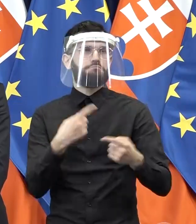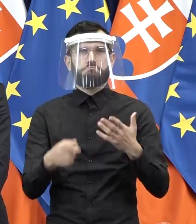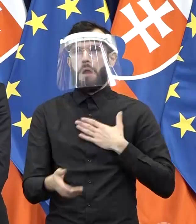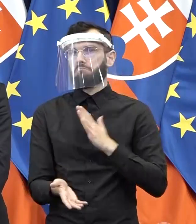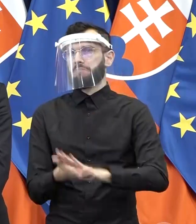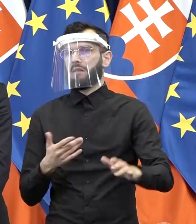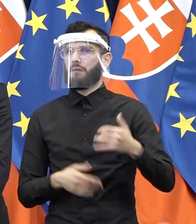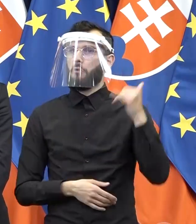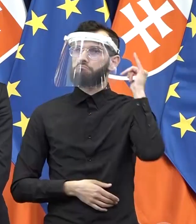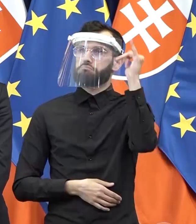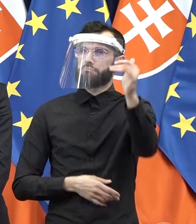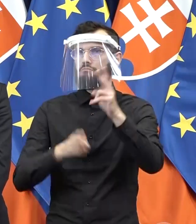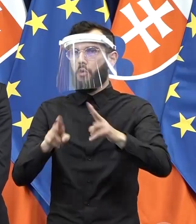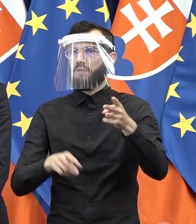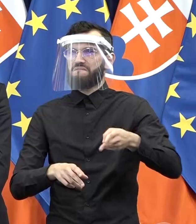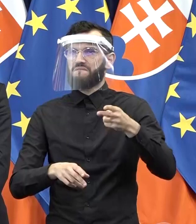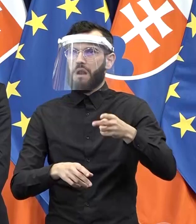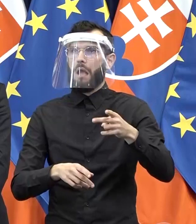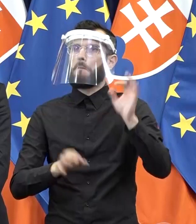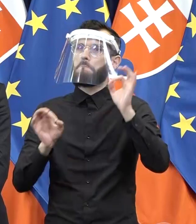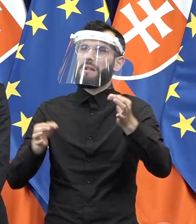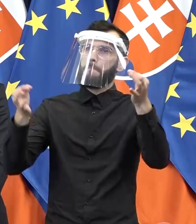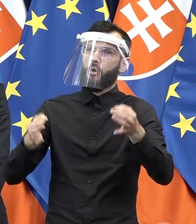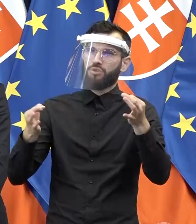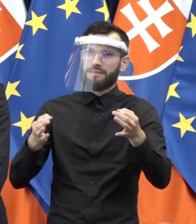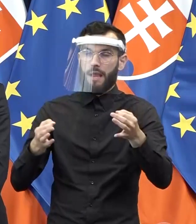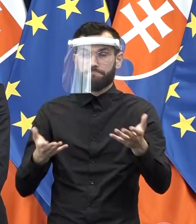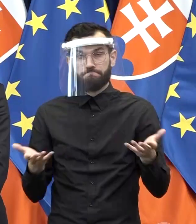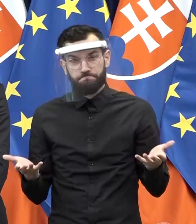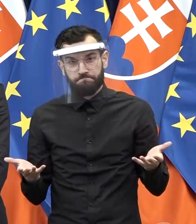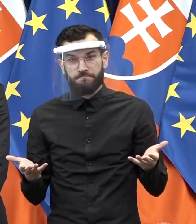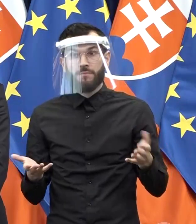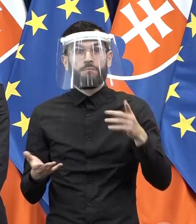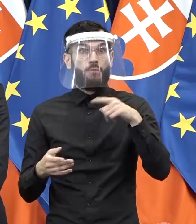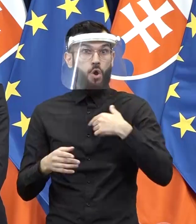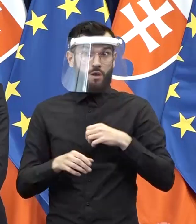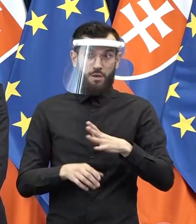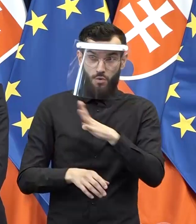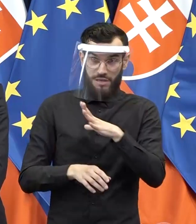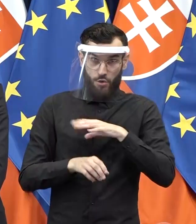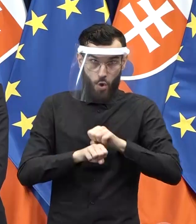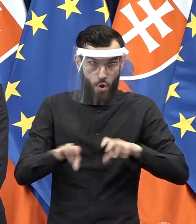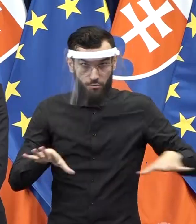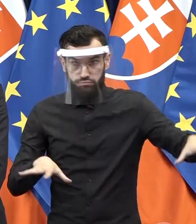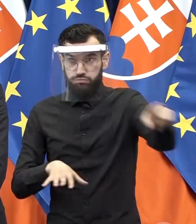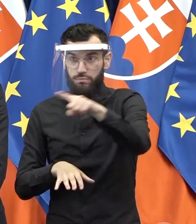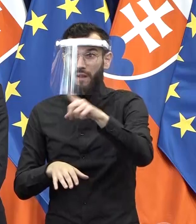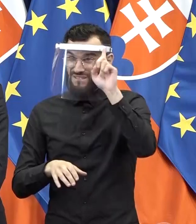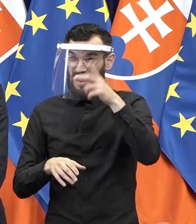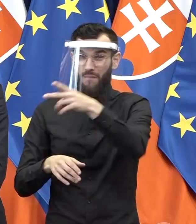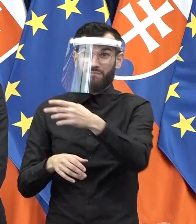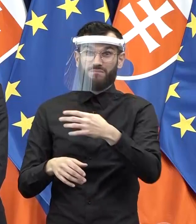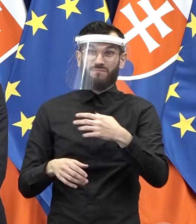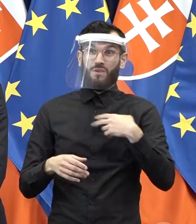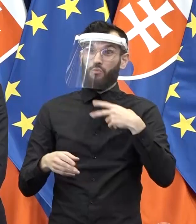zadarmo vlak, tak ideme na vyle do Tatier, lebo je pekné počasie a budú ohrazovať seba a následne všetkých nás, lebo keď oni budú chorí a